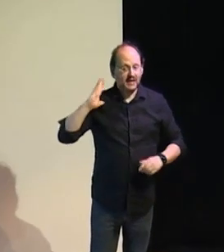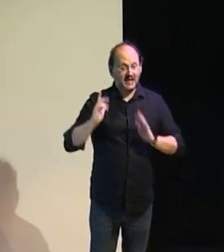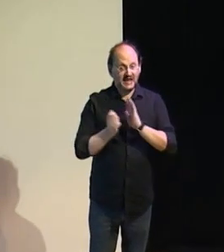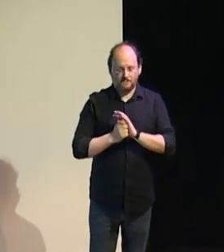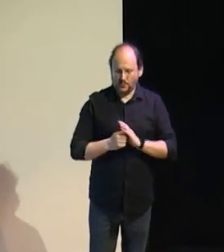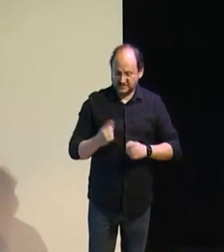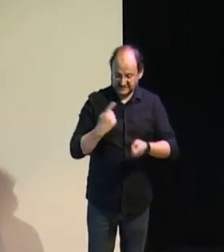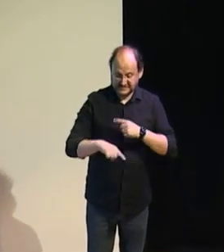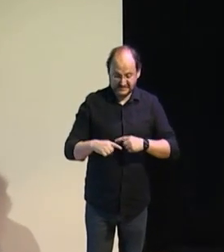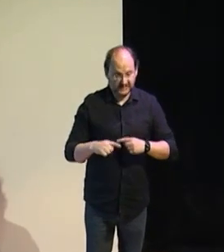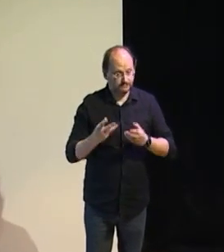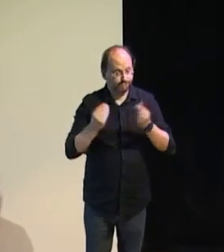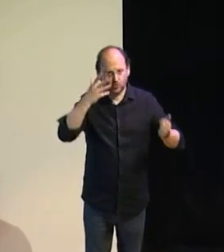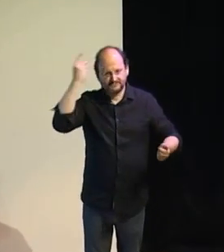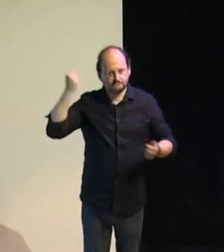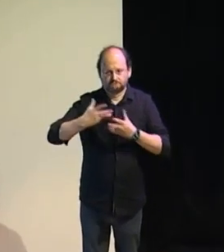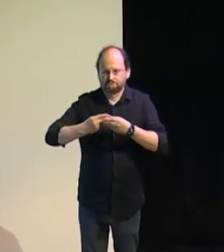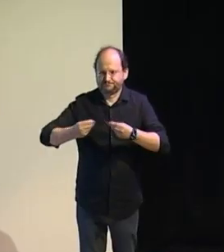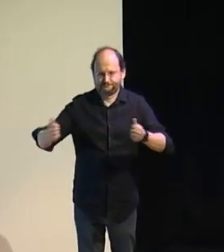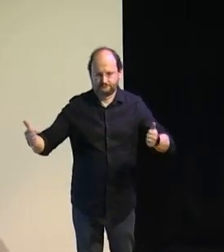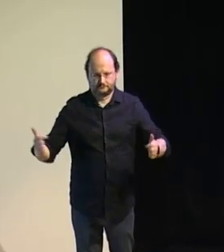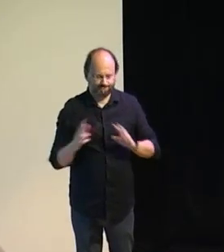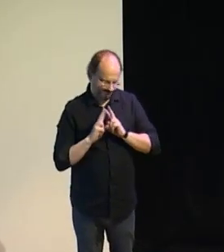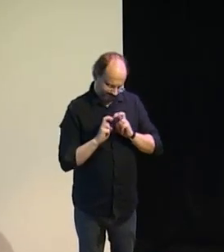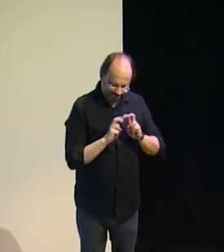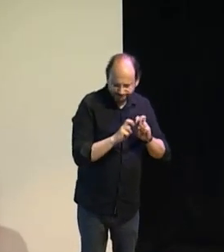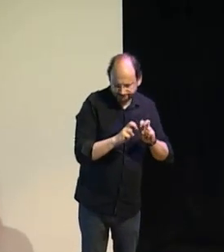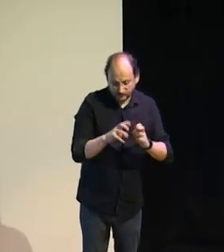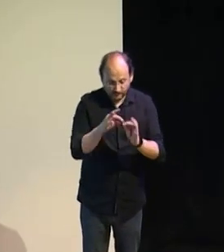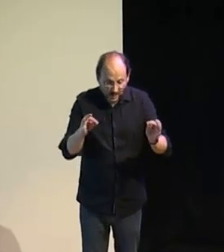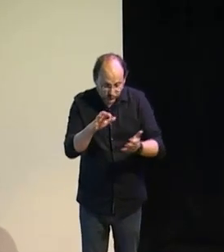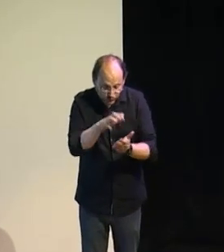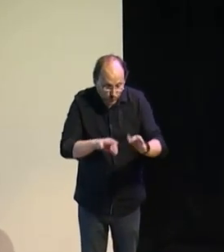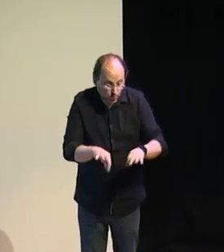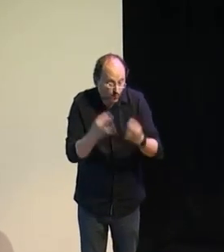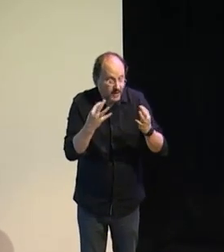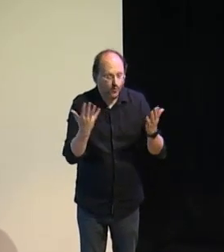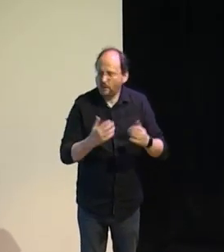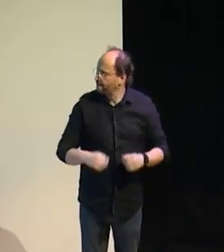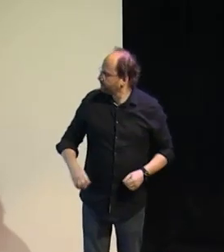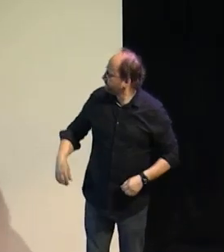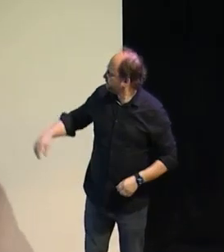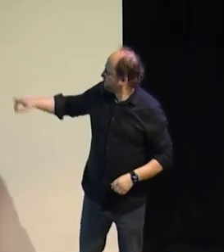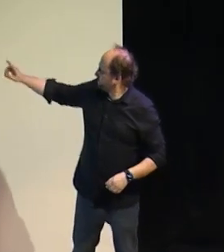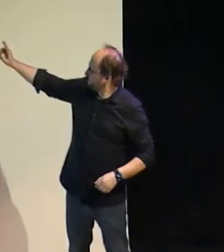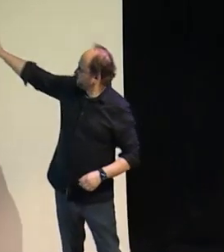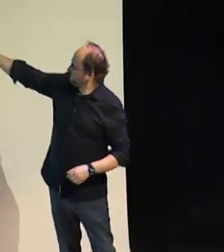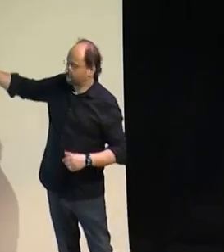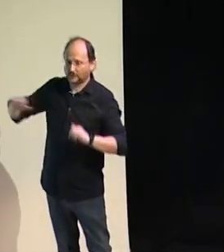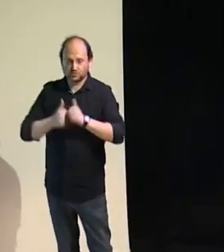tête. C'est un R qui passe autour de la tête. Mais c'est un signe qui avait une existence ancienne,